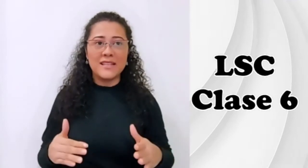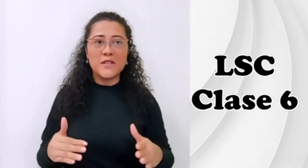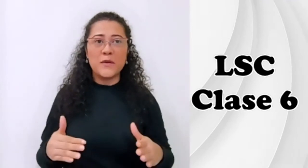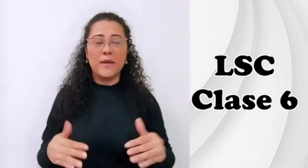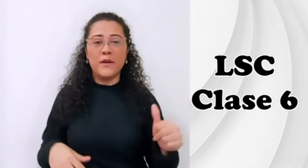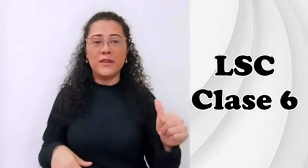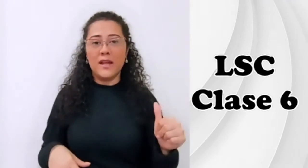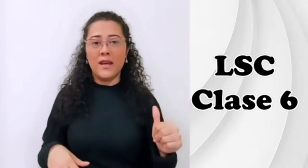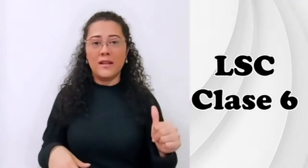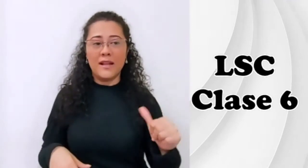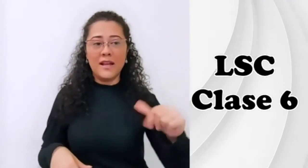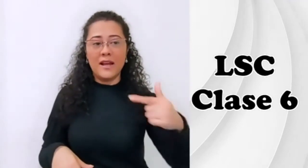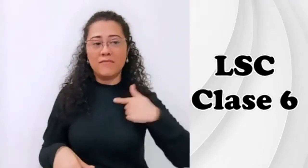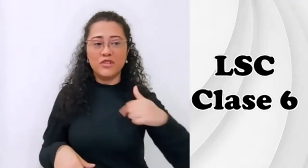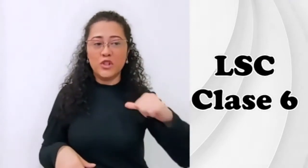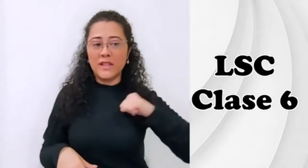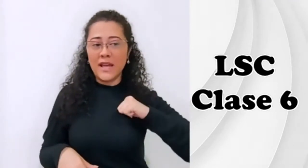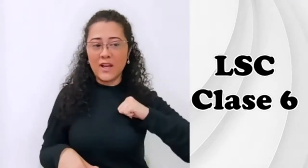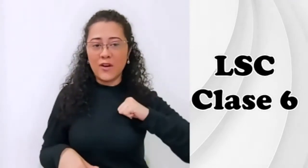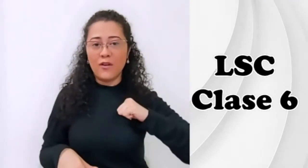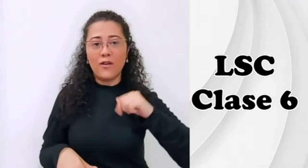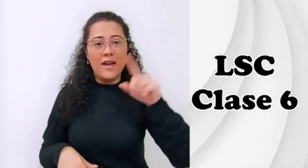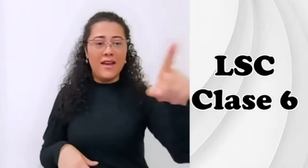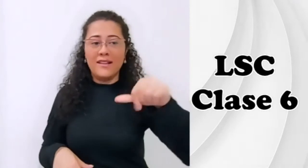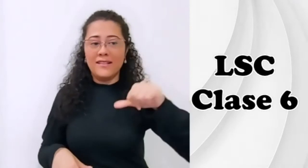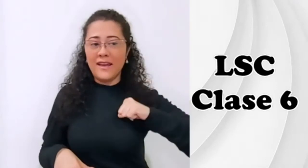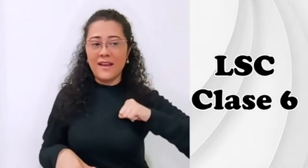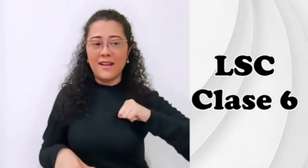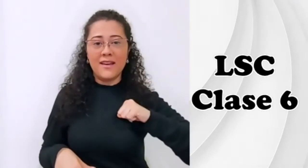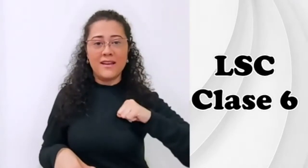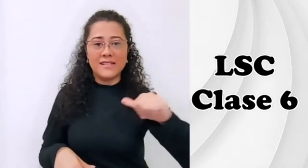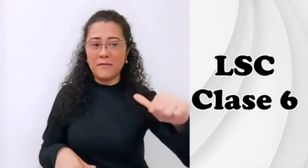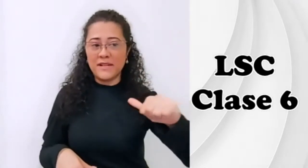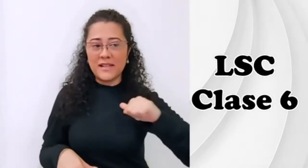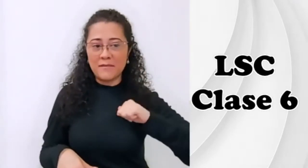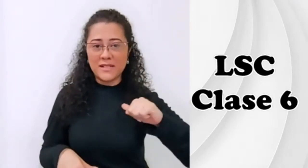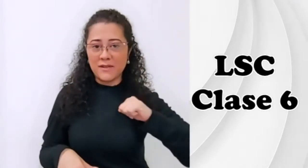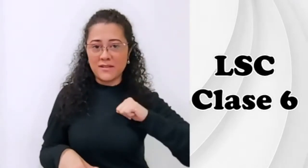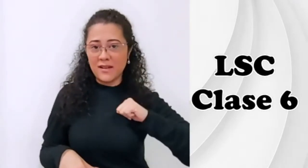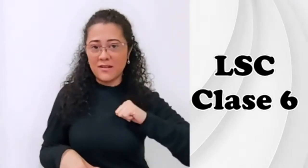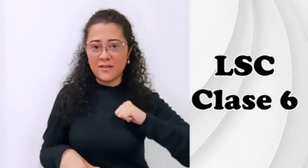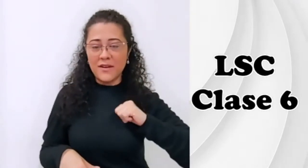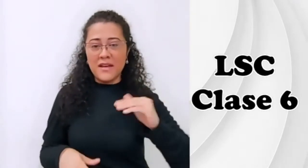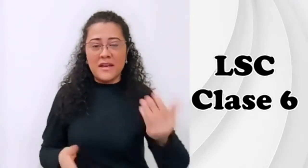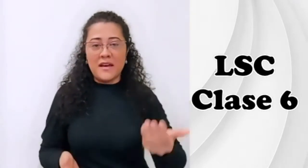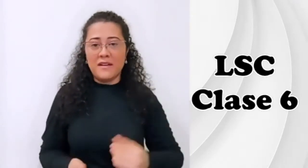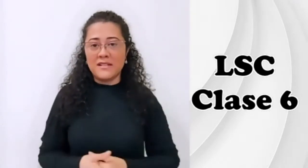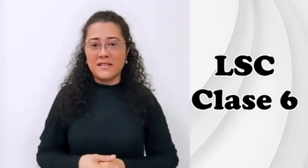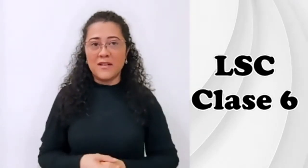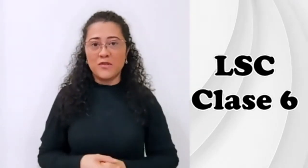por ejemplo, tener, yo tengo, él tiene, siempre es la misma, ¿cierto? A veces tenemos